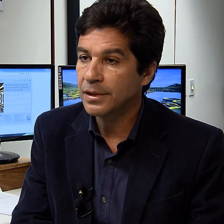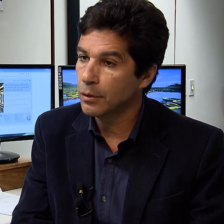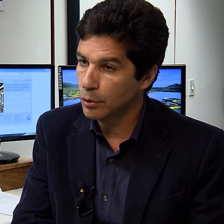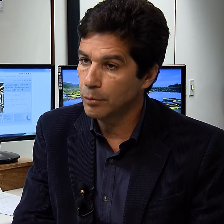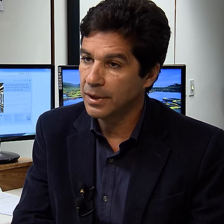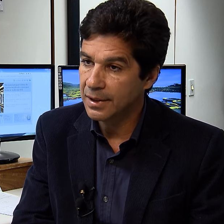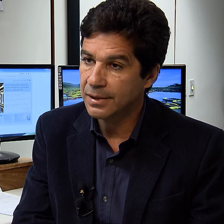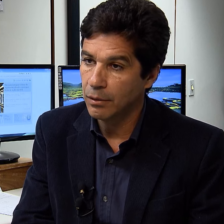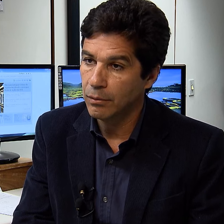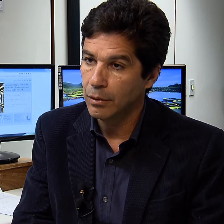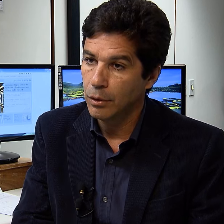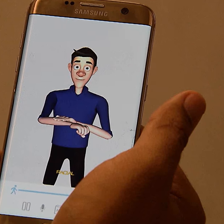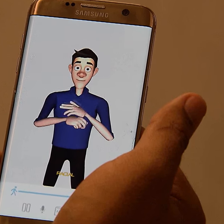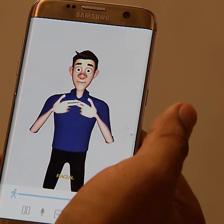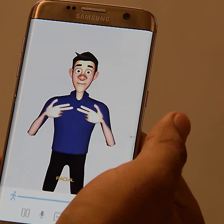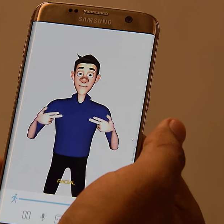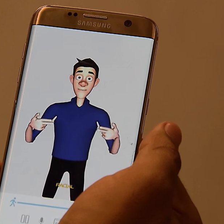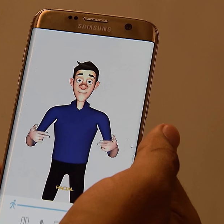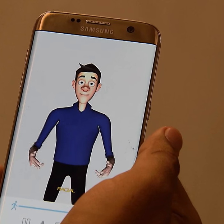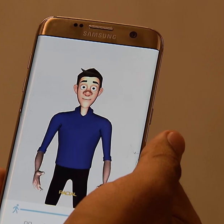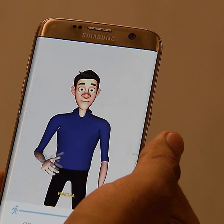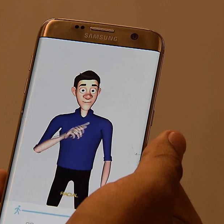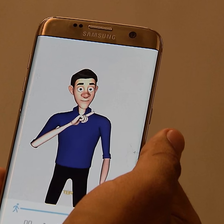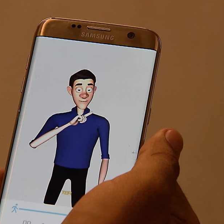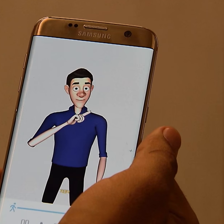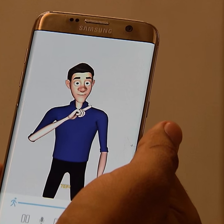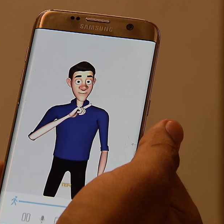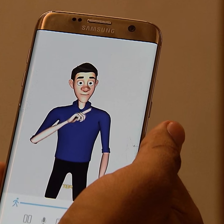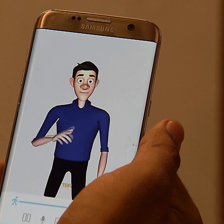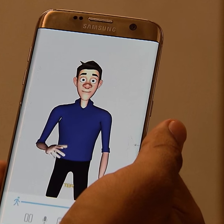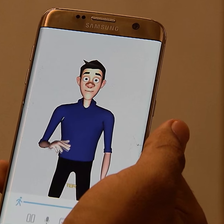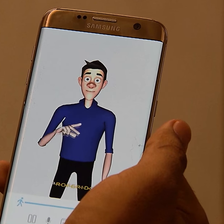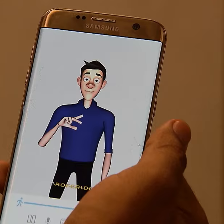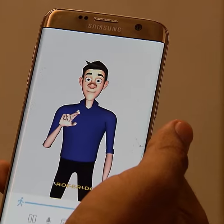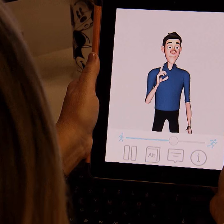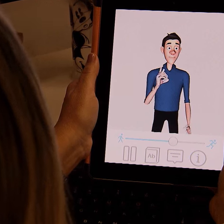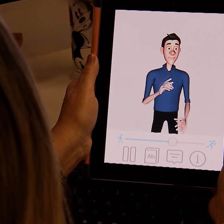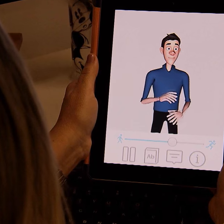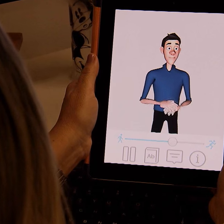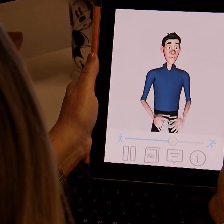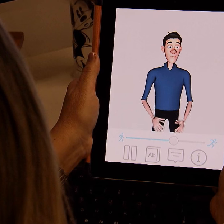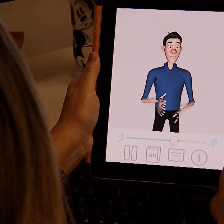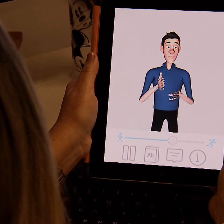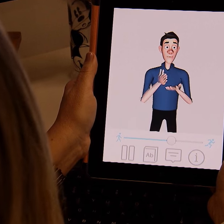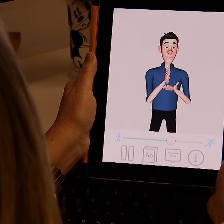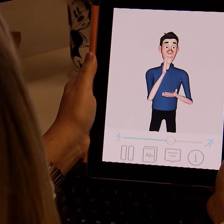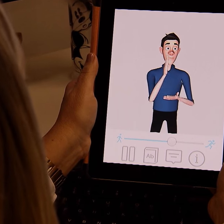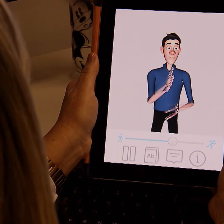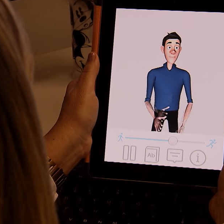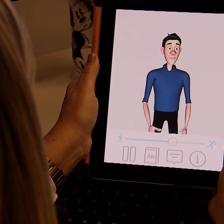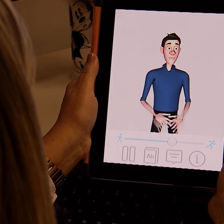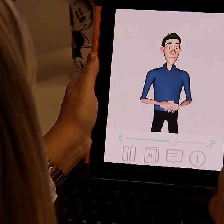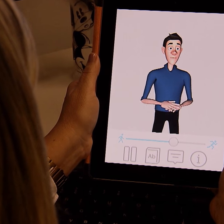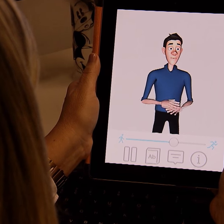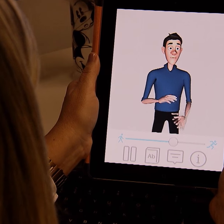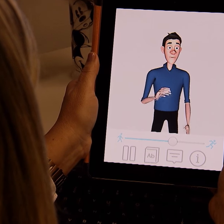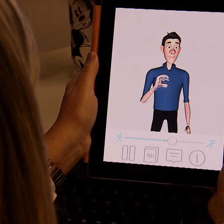e comunicação. O V-Libras vem nesse sentido, né? Com o objetivo de suprimir ou minimizar